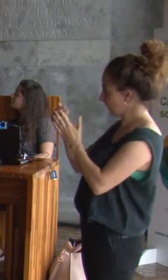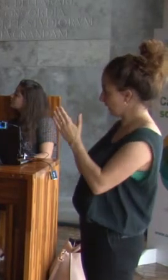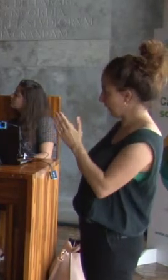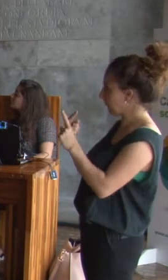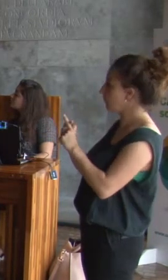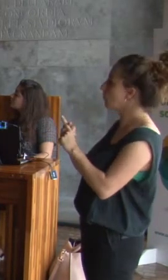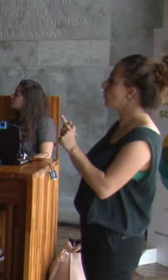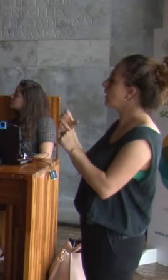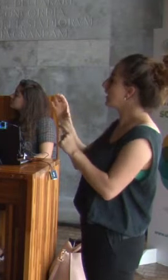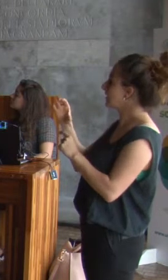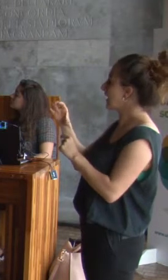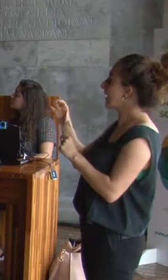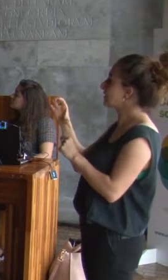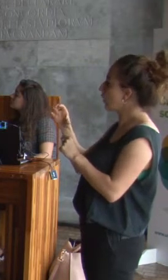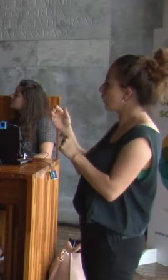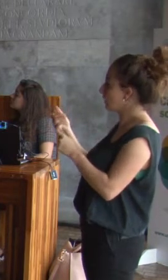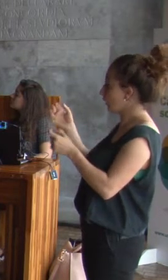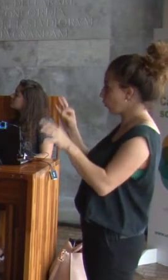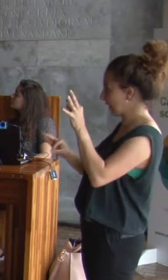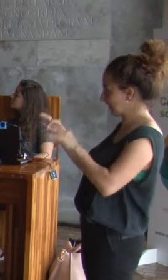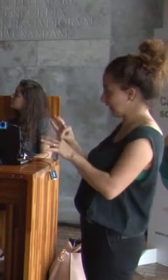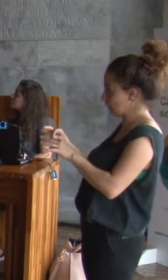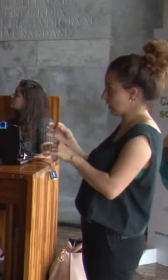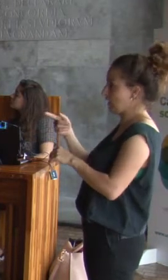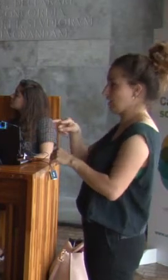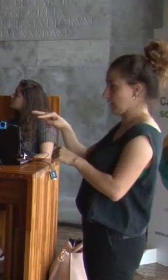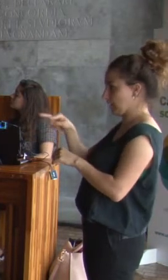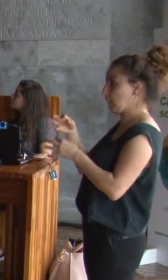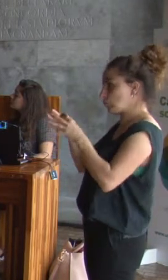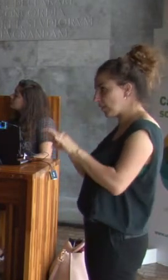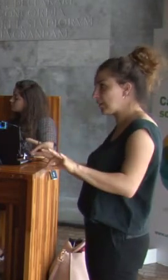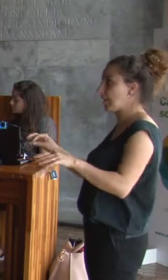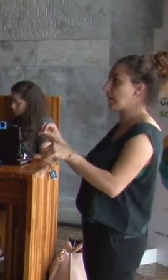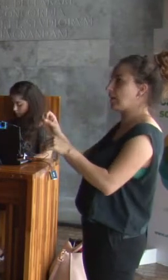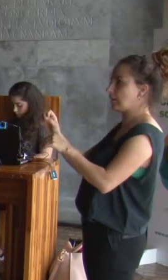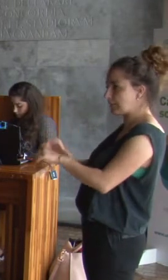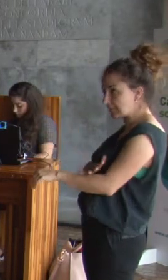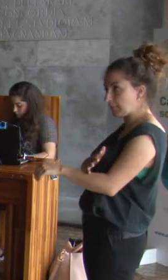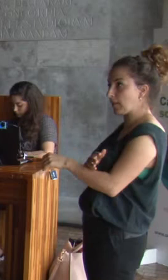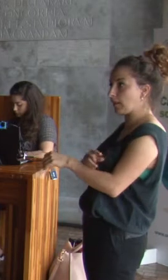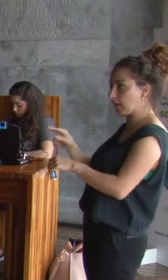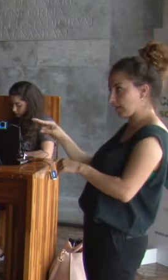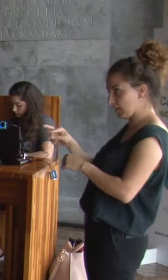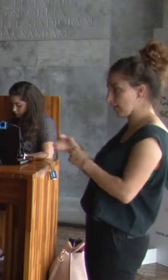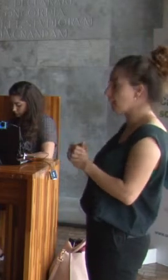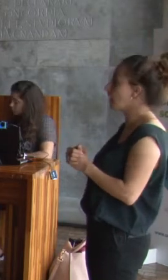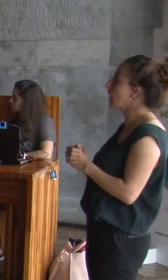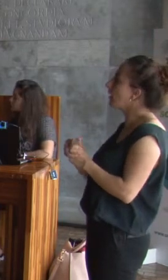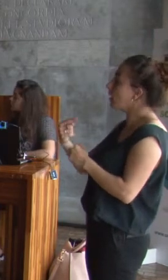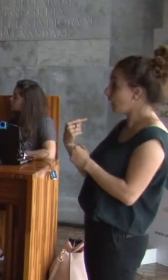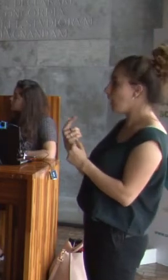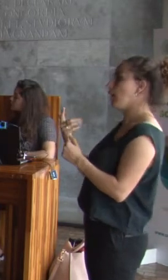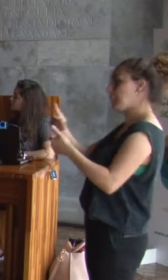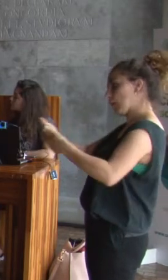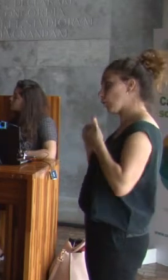Cristiana Castellotti, la curatrice e mia tutor, 2 persone estremamente gentili, disponibili e sensibili, mi hanno messo